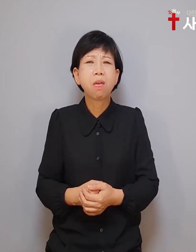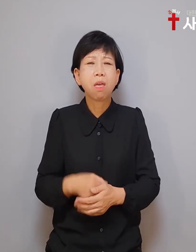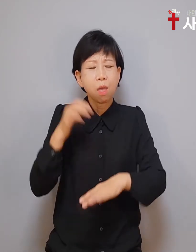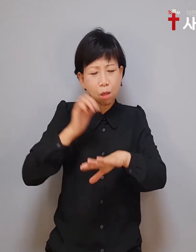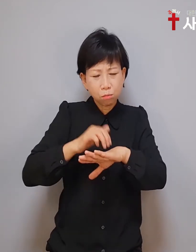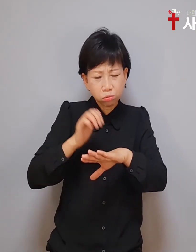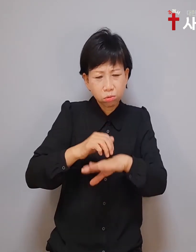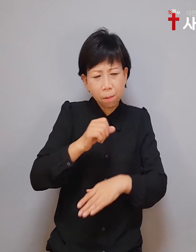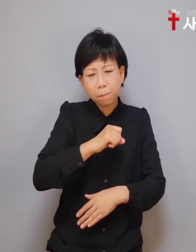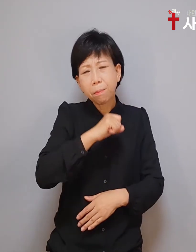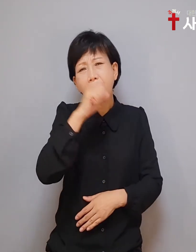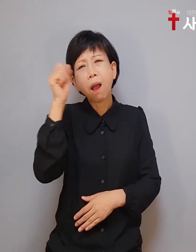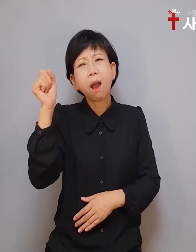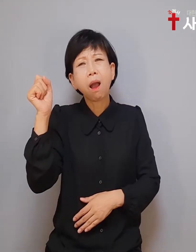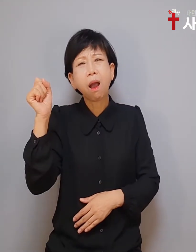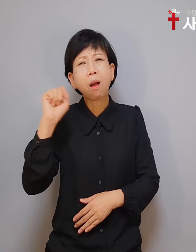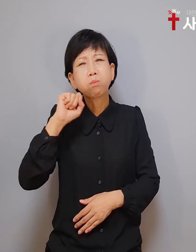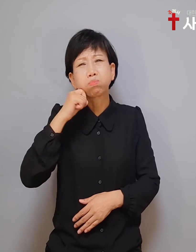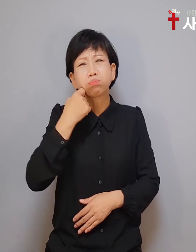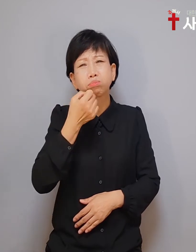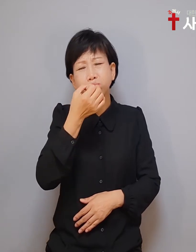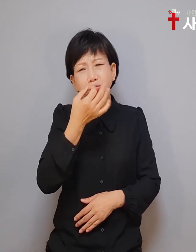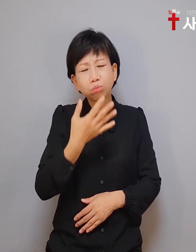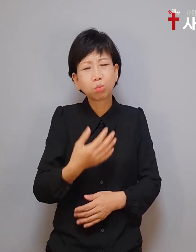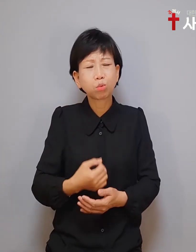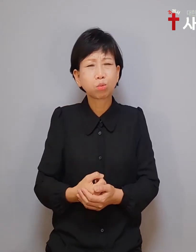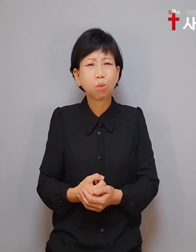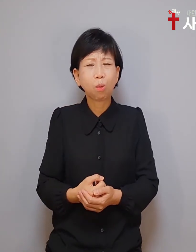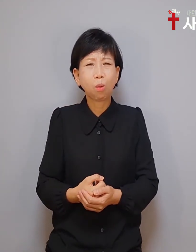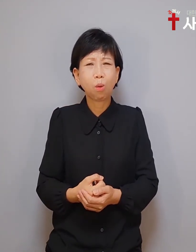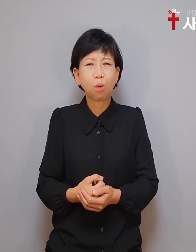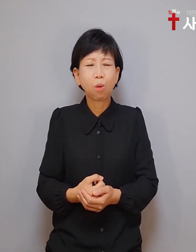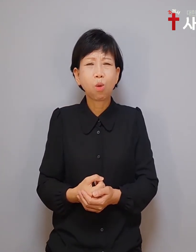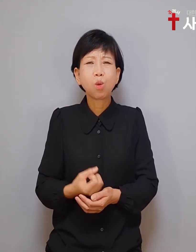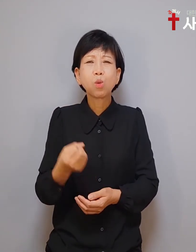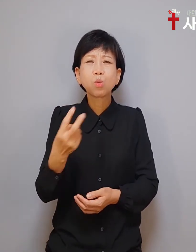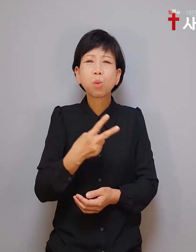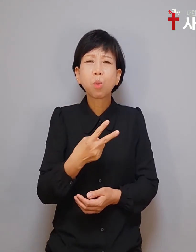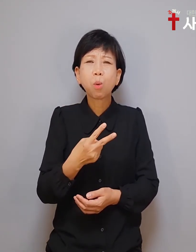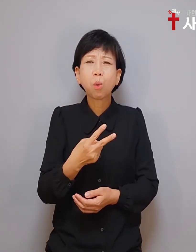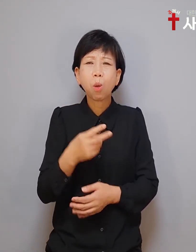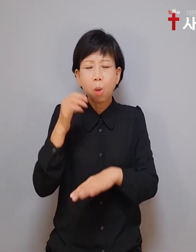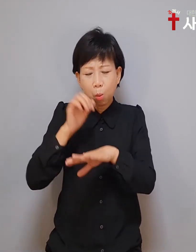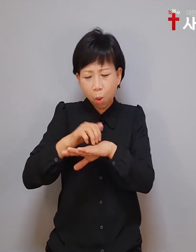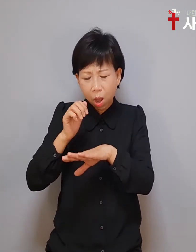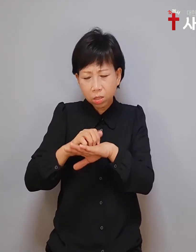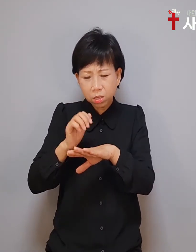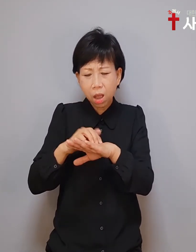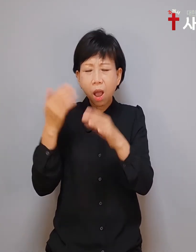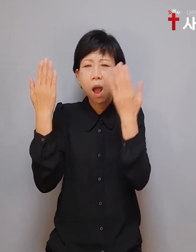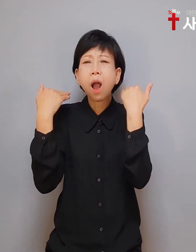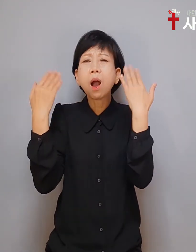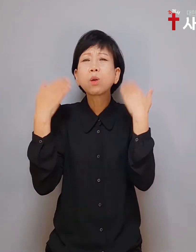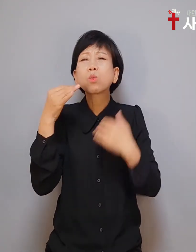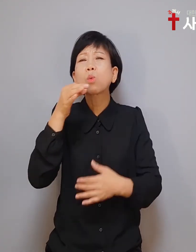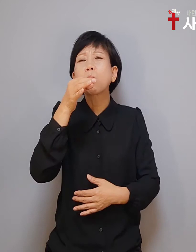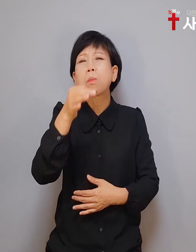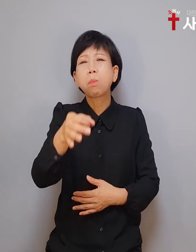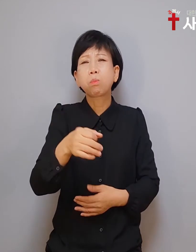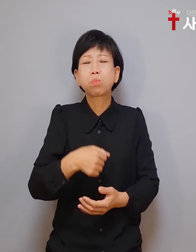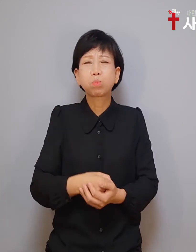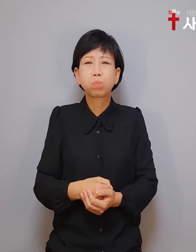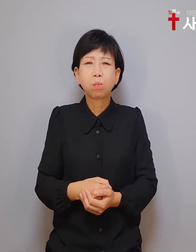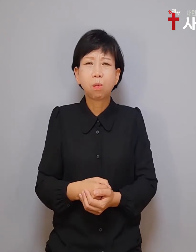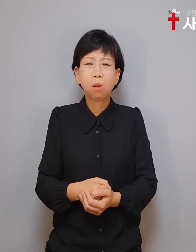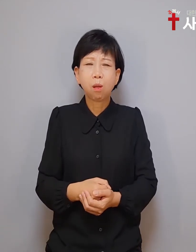혹독한 거죠. 누구는 학교래요. 광야 학교. 레슨을 잘 받으면 때가 되면은